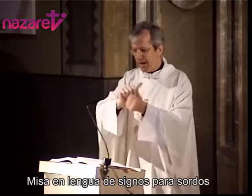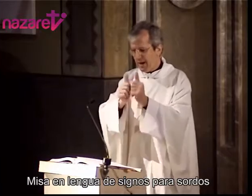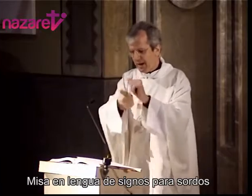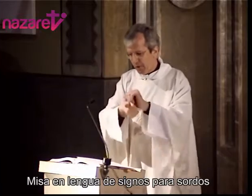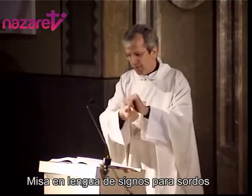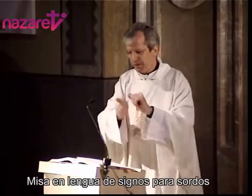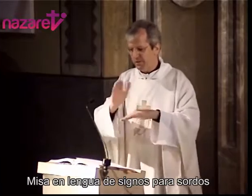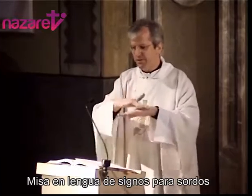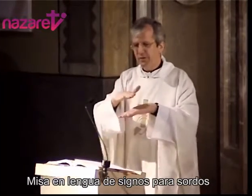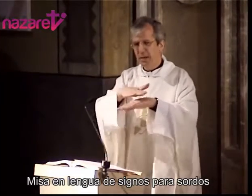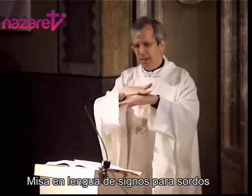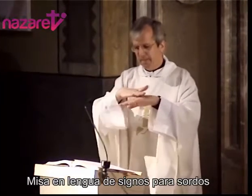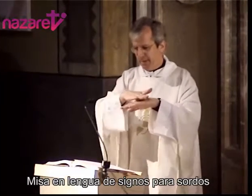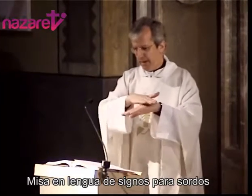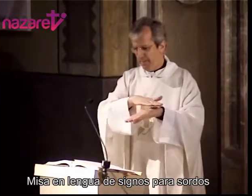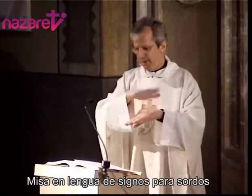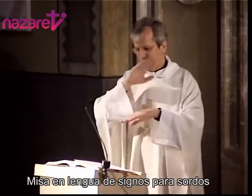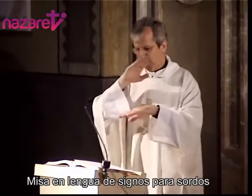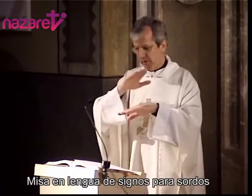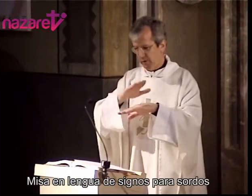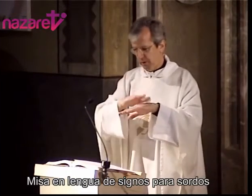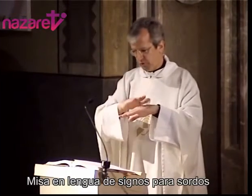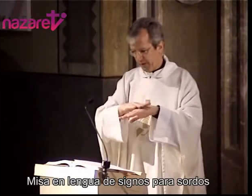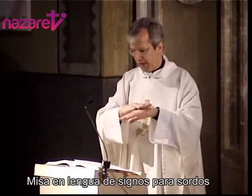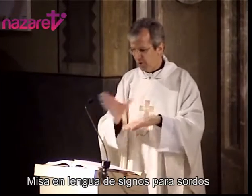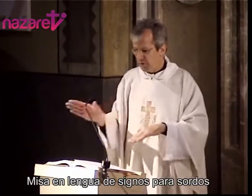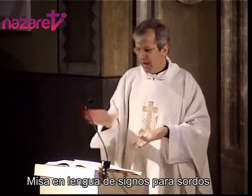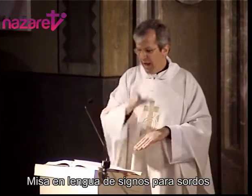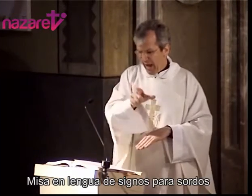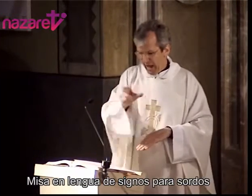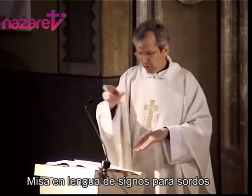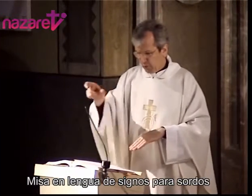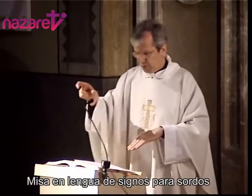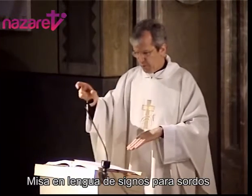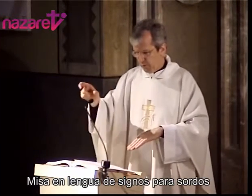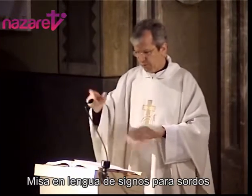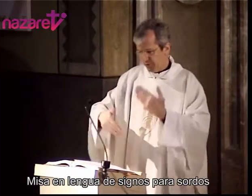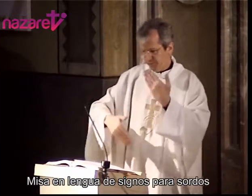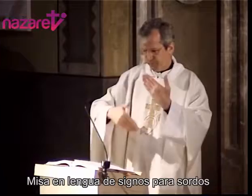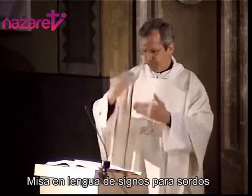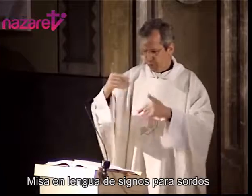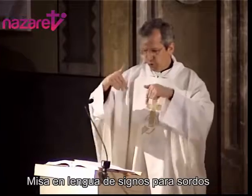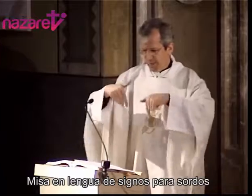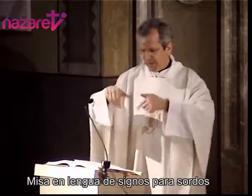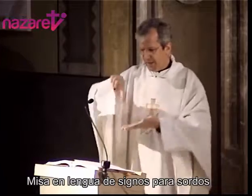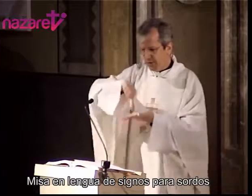la conversión para el perdón de los pecados a todos los pueblos, comenzando